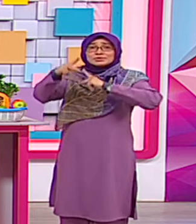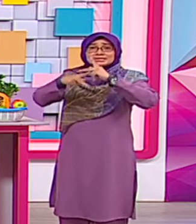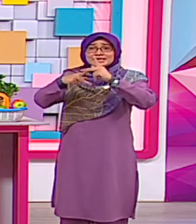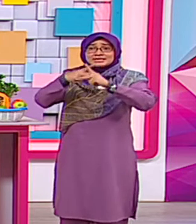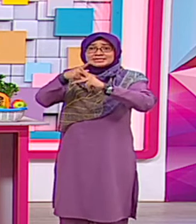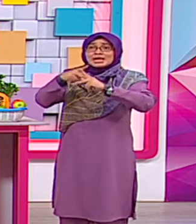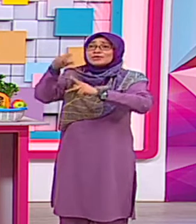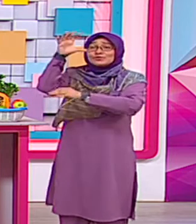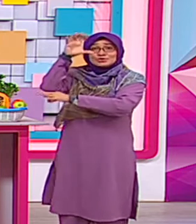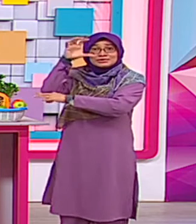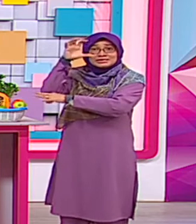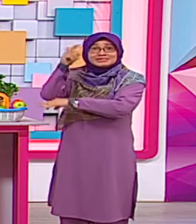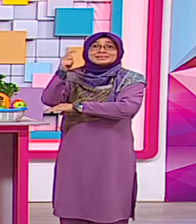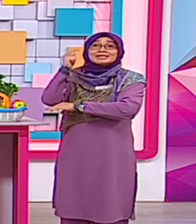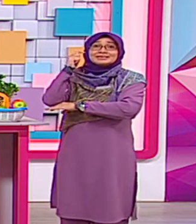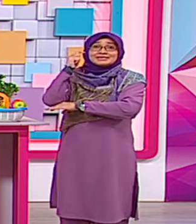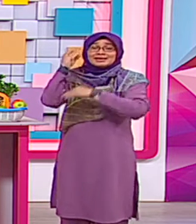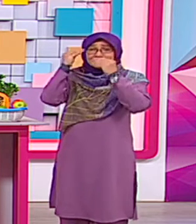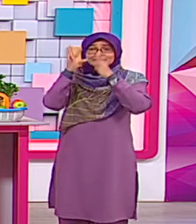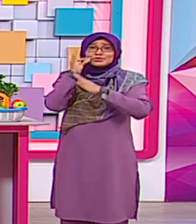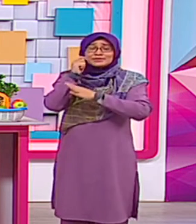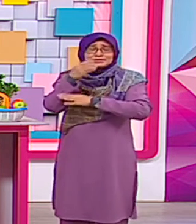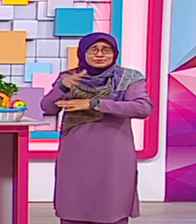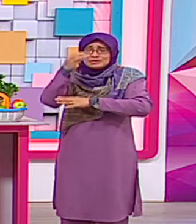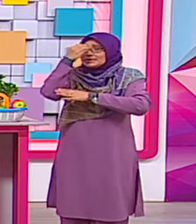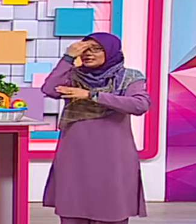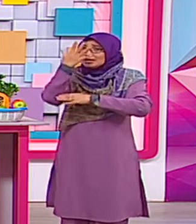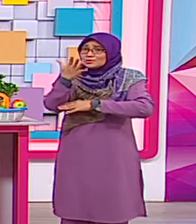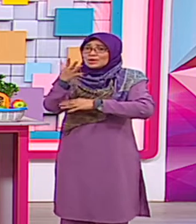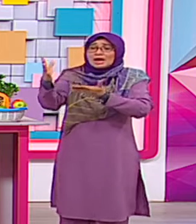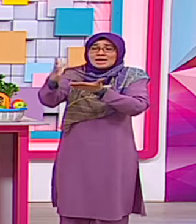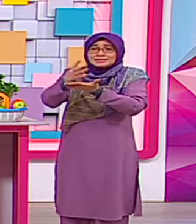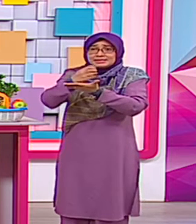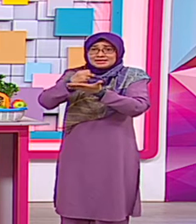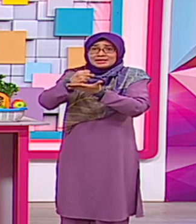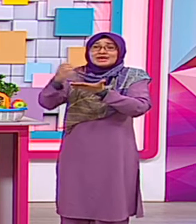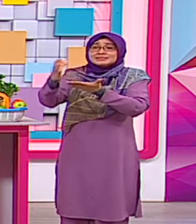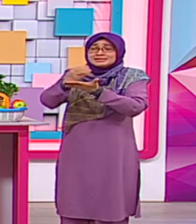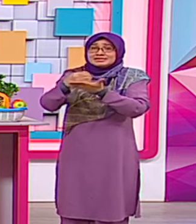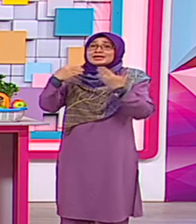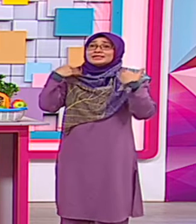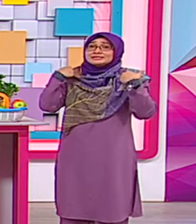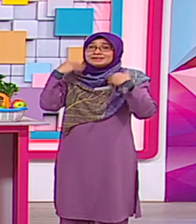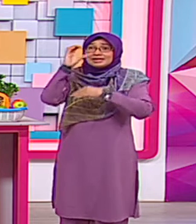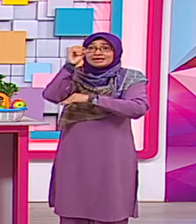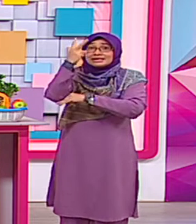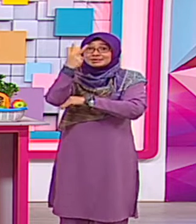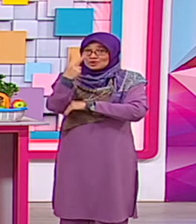proses fotosintesis tadi Aceh Bupati sudah bagi tahu hasil-hasilnya ada jas